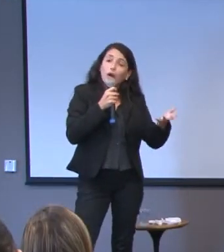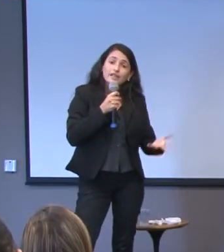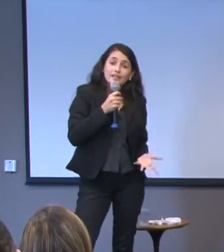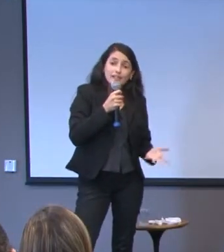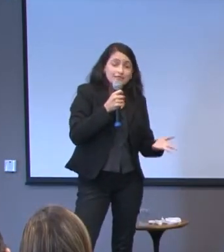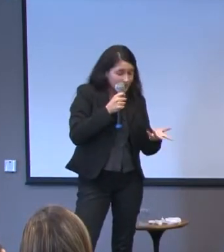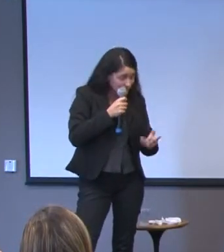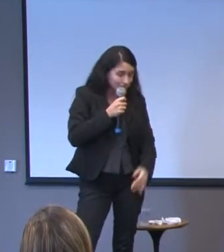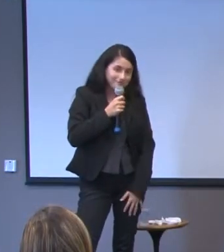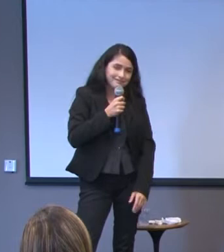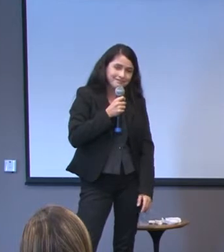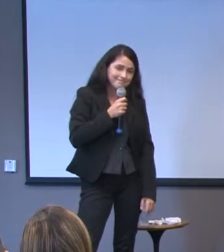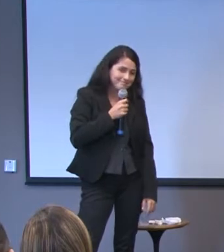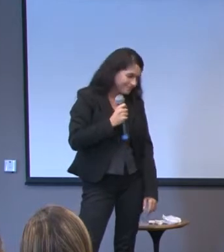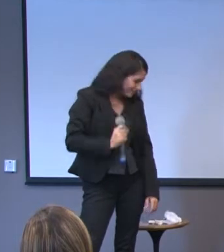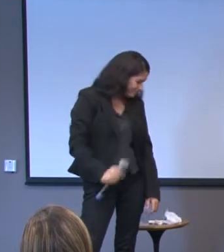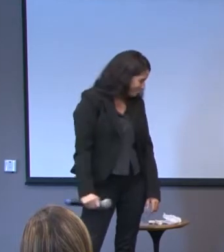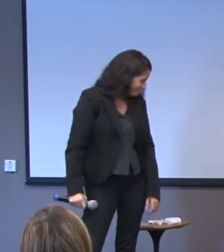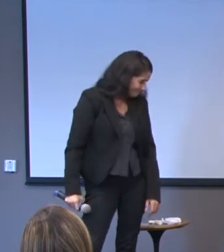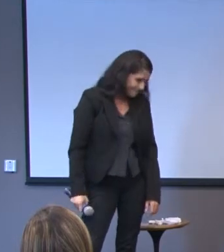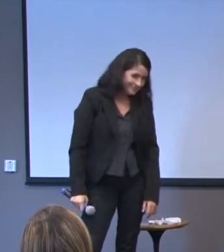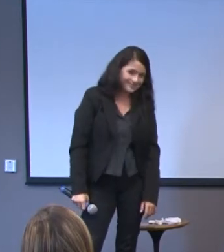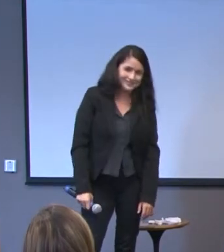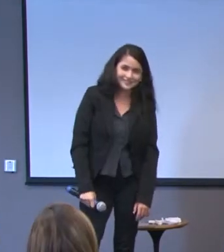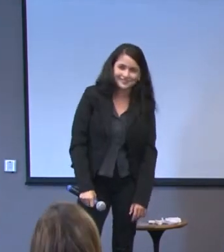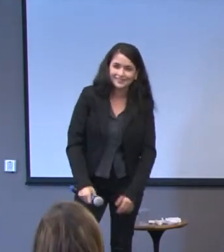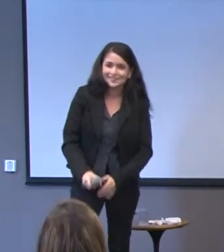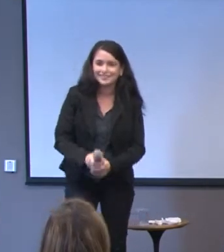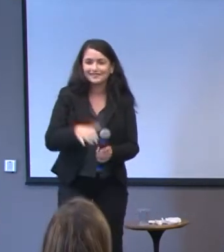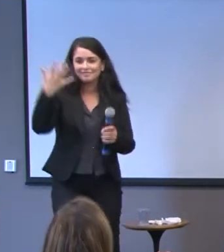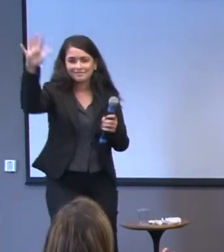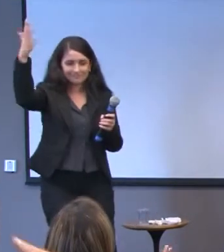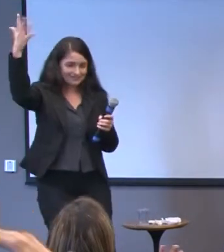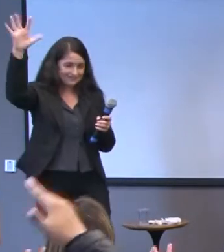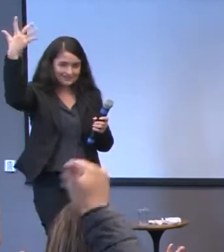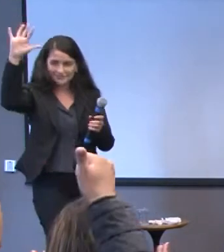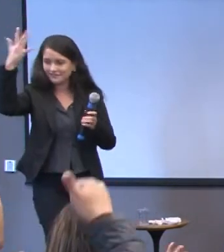surdos podem ter, sim. Poxa,